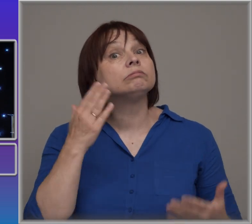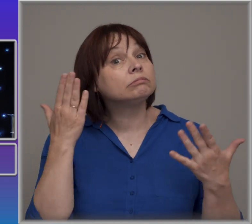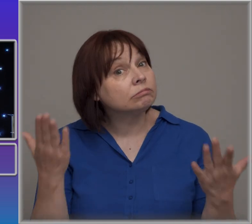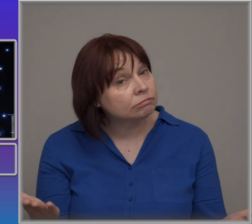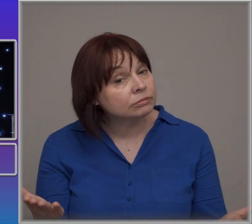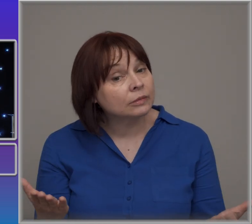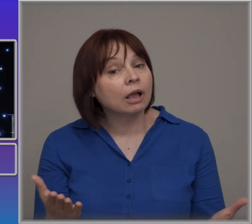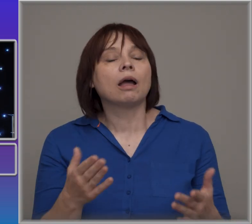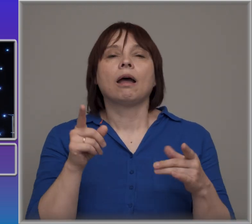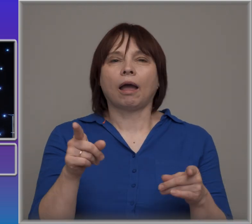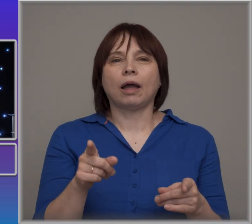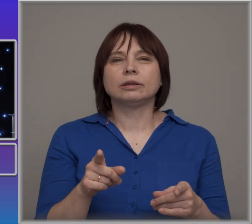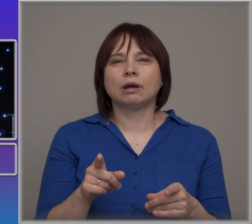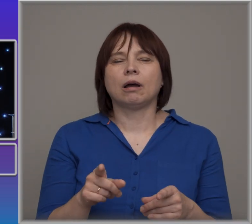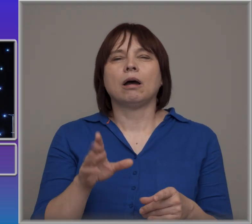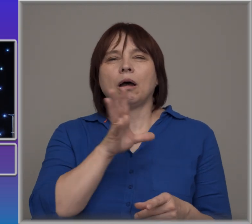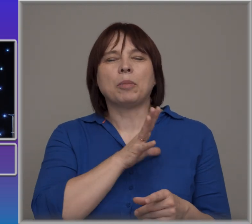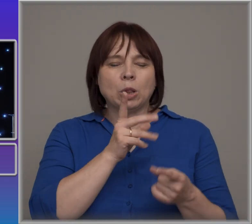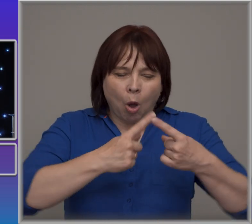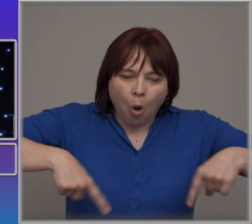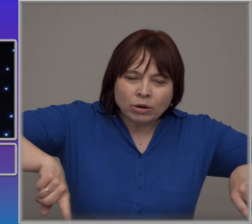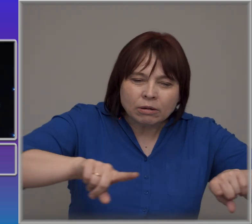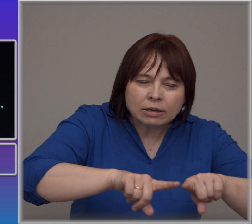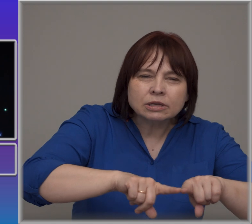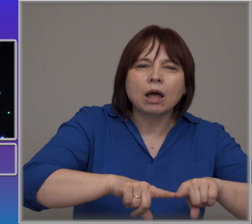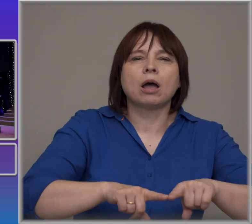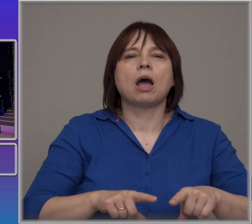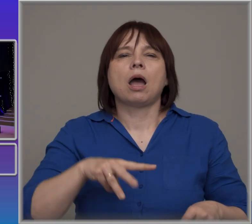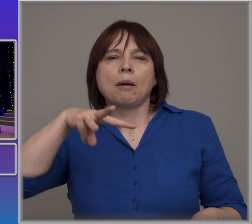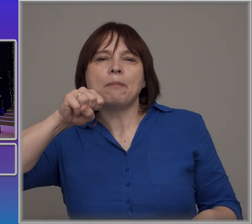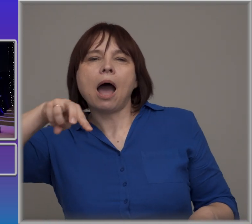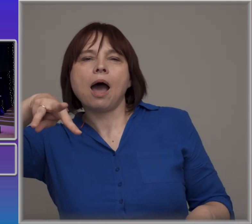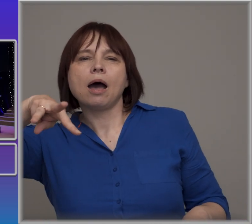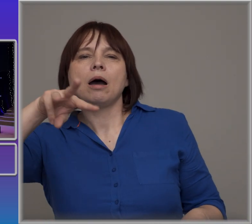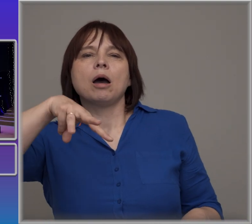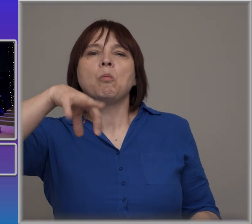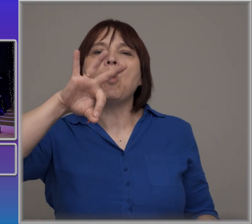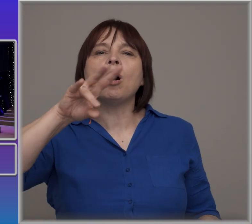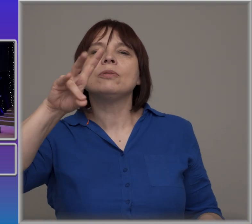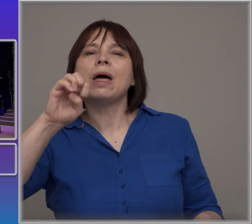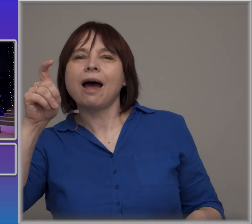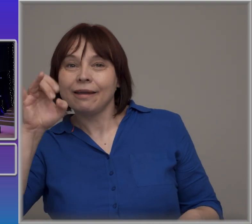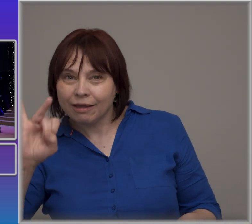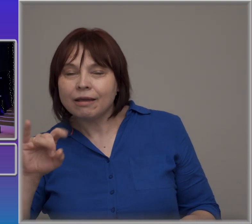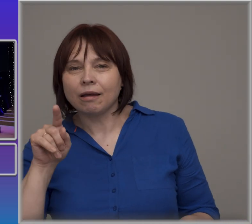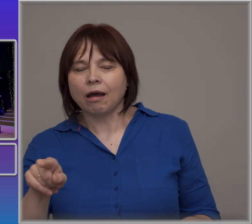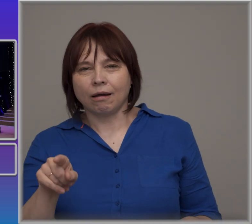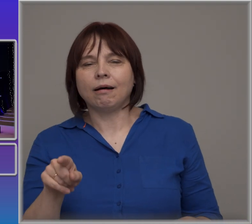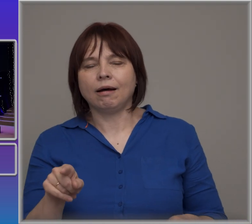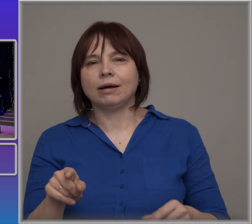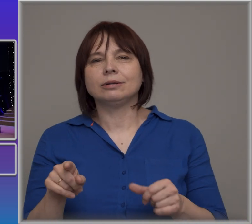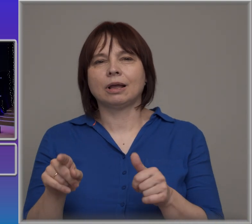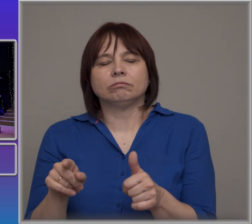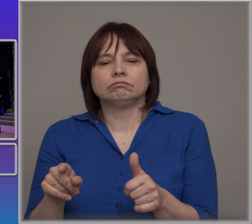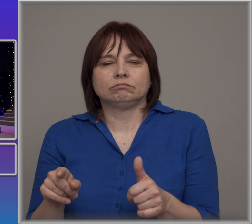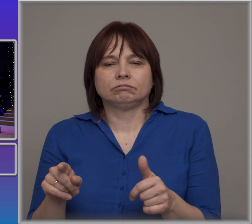Бога в этом мире. Скажи аллилуйя. Слава Господу. И вот мы видим здесь, на этой картинке,